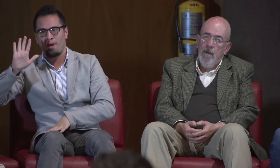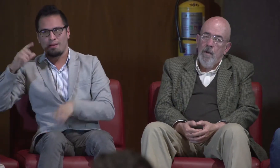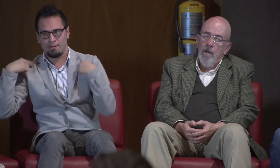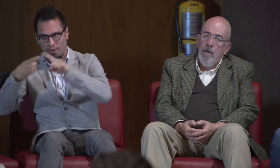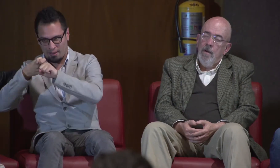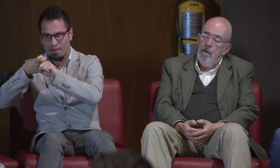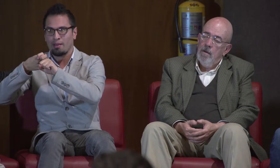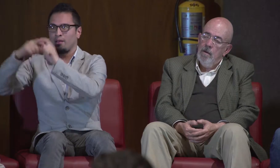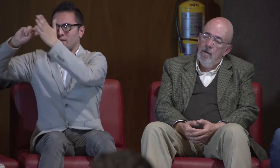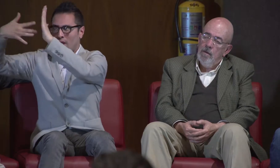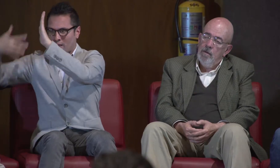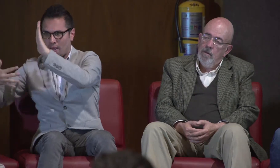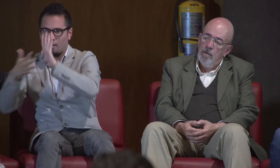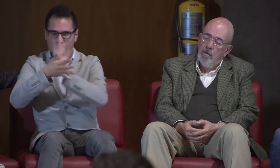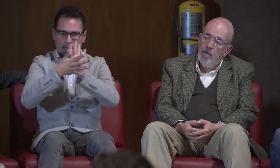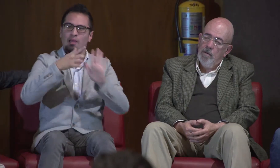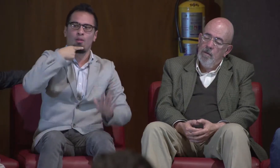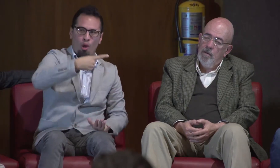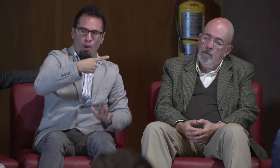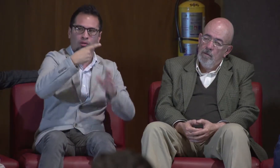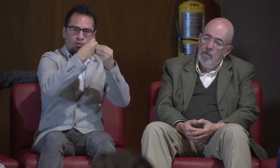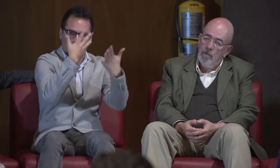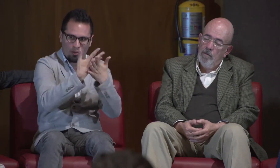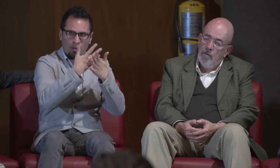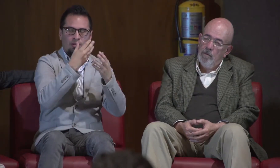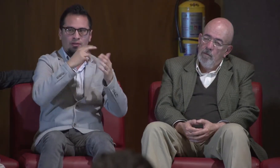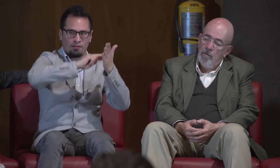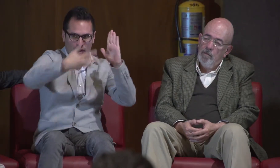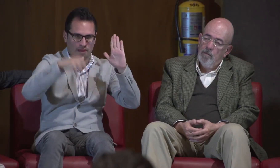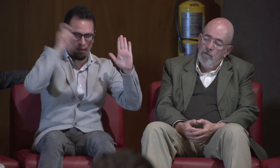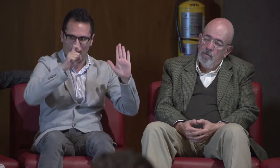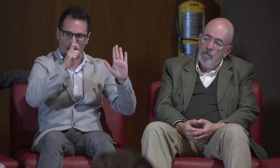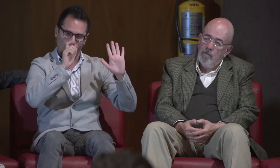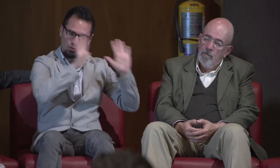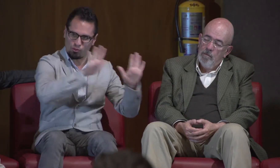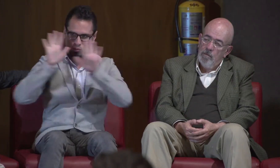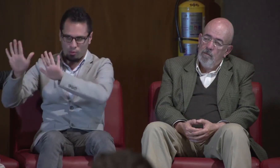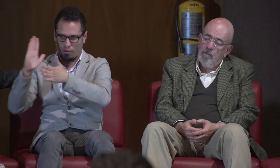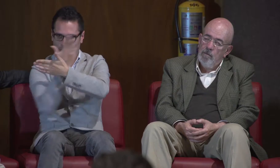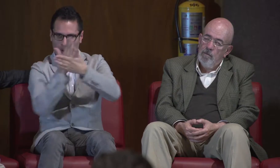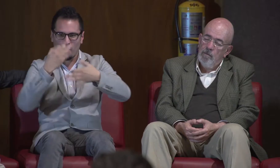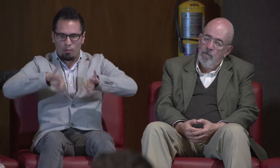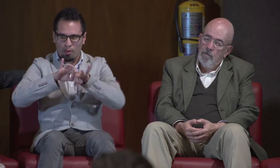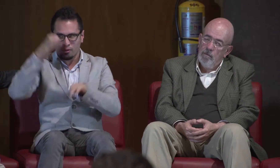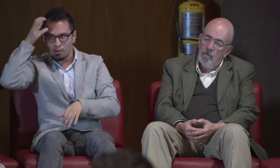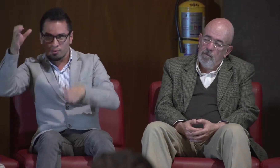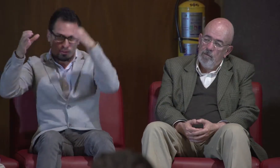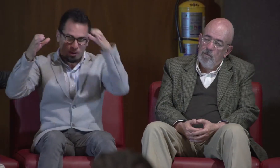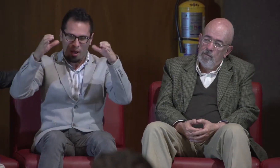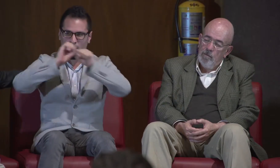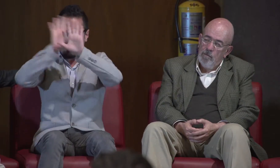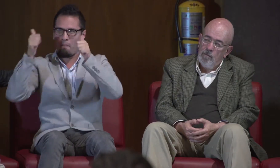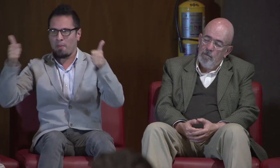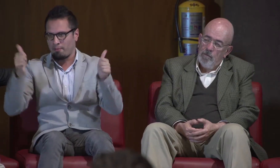sino también cómo se puede traslapar a la lengua de señas, pero teniendo en cuenta los significantes, el sentido, la estructura de cada una de esas dos lenguas